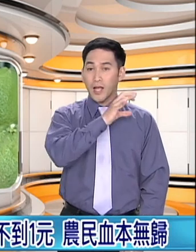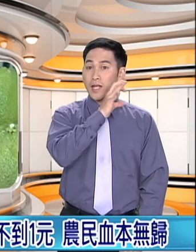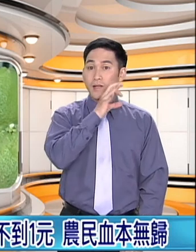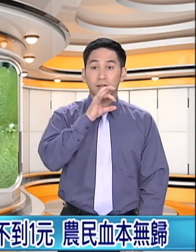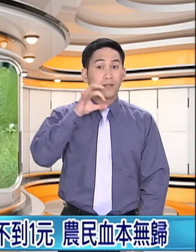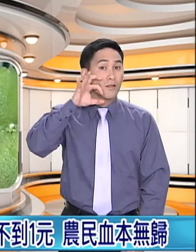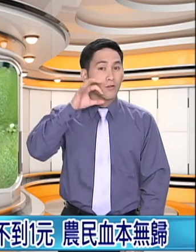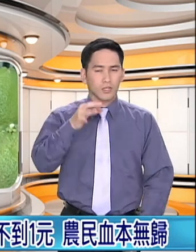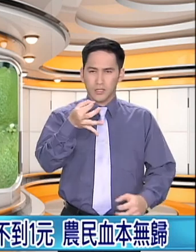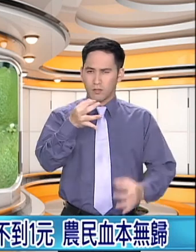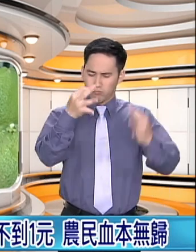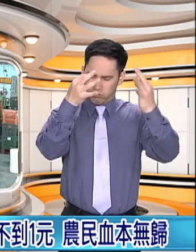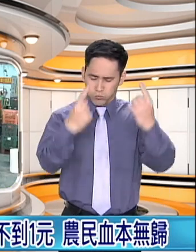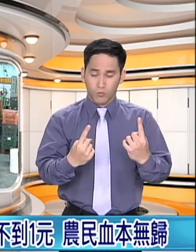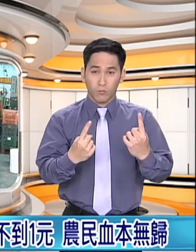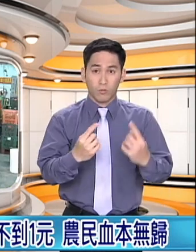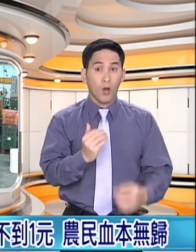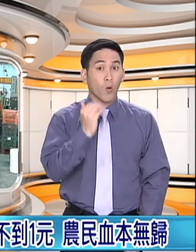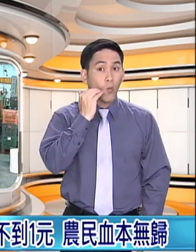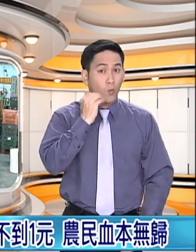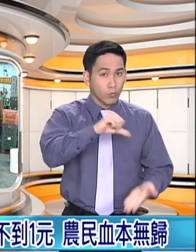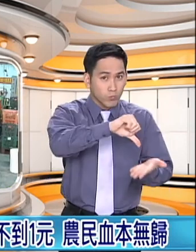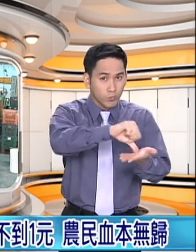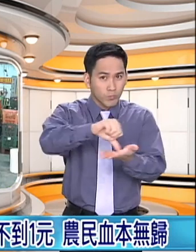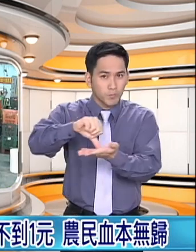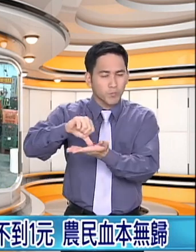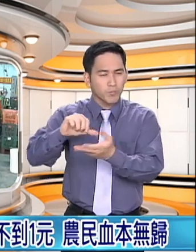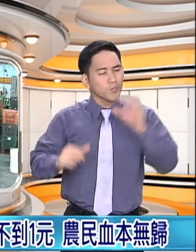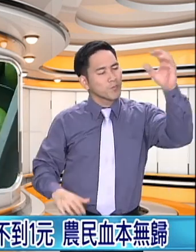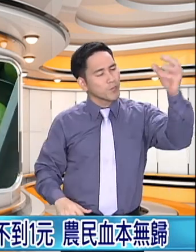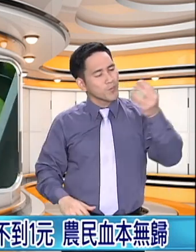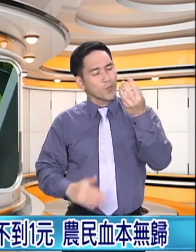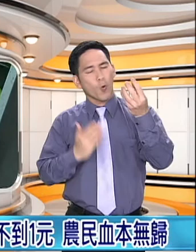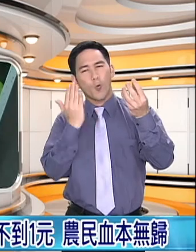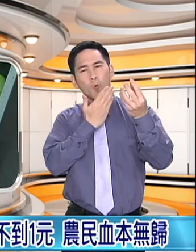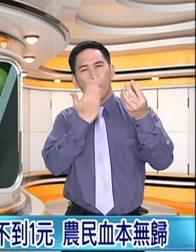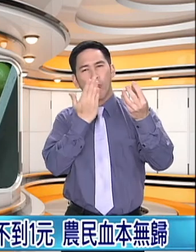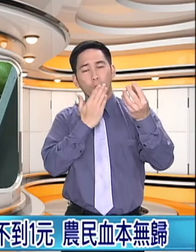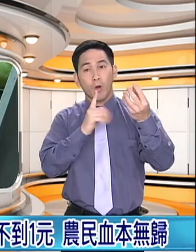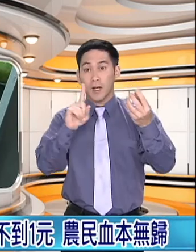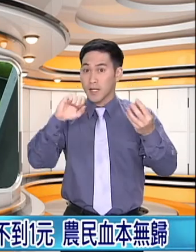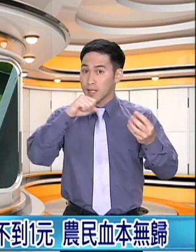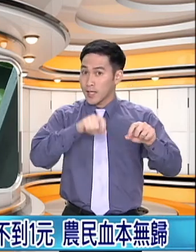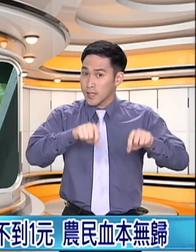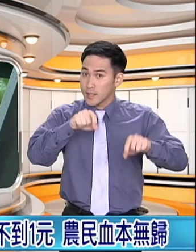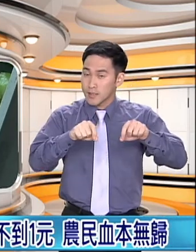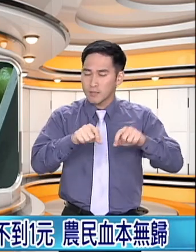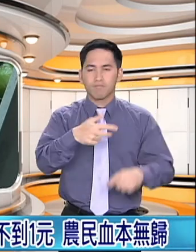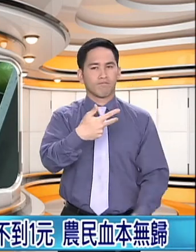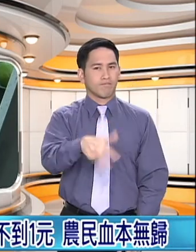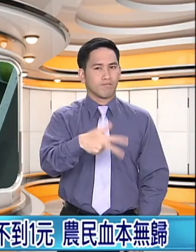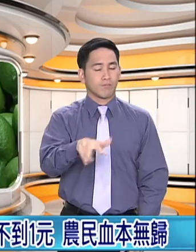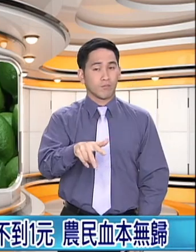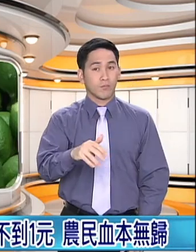台湾柠檬价格是一路下跌，目前卖相比较好的产地价格一台斤也只有7